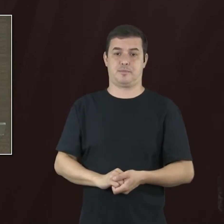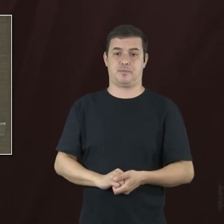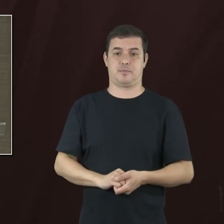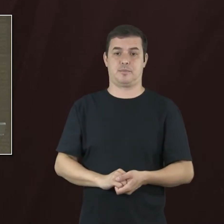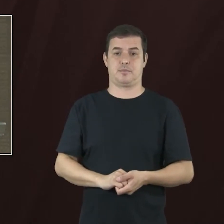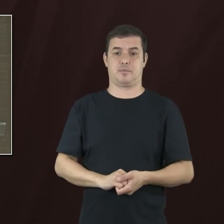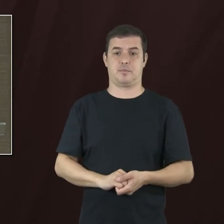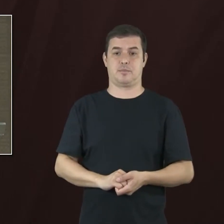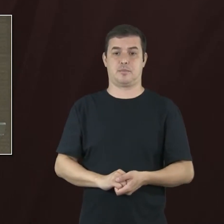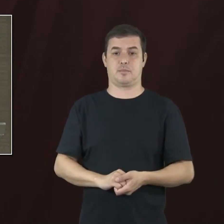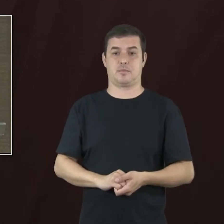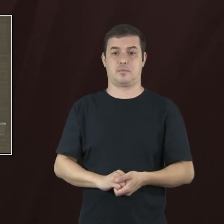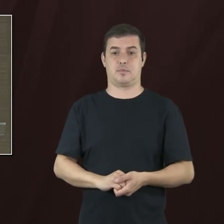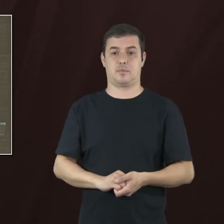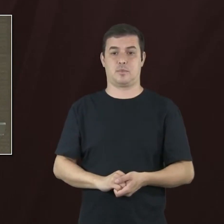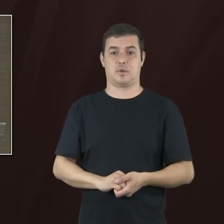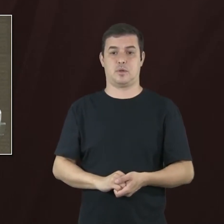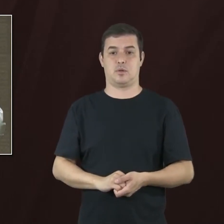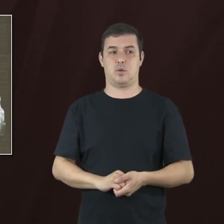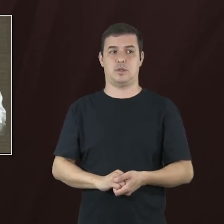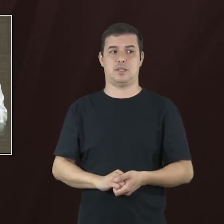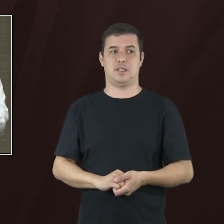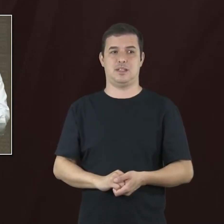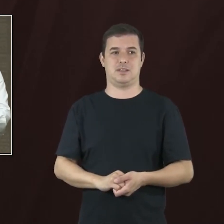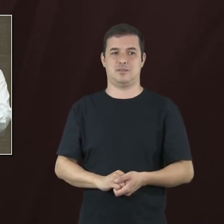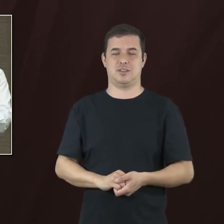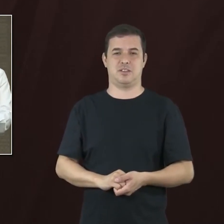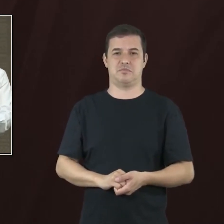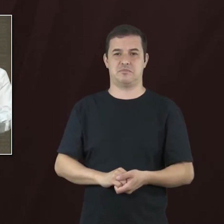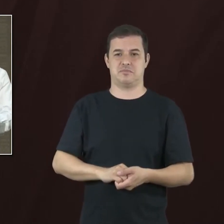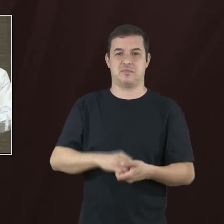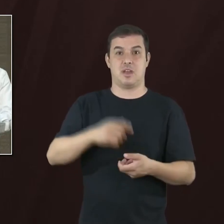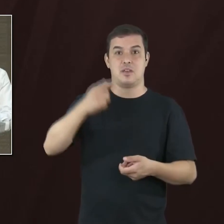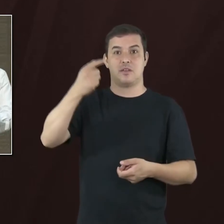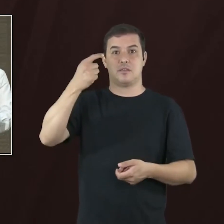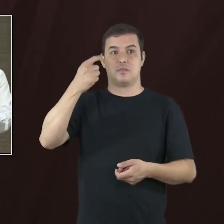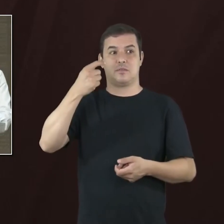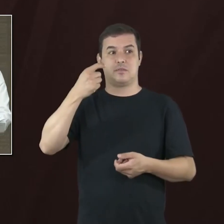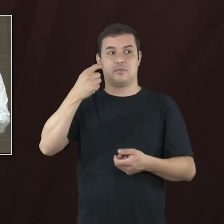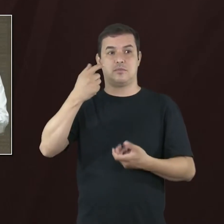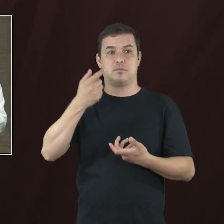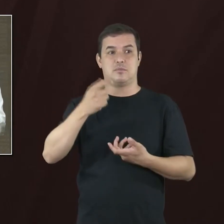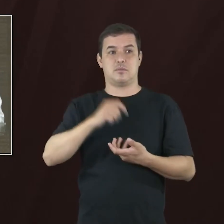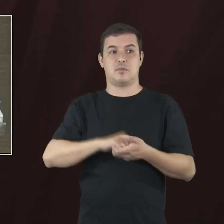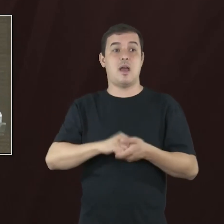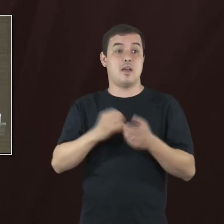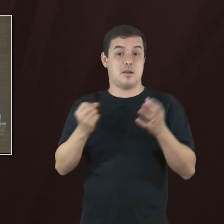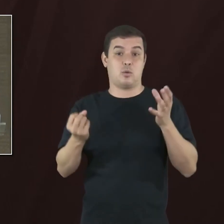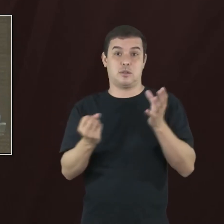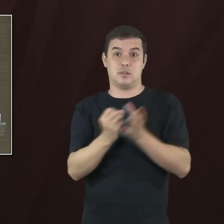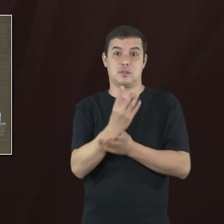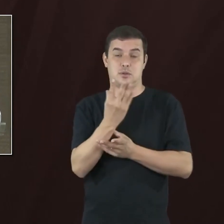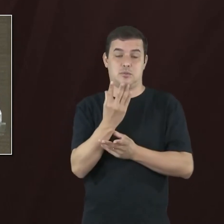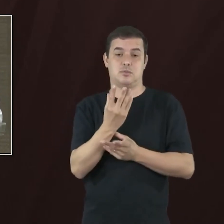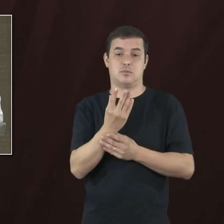coincidentemente, acredite em coincidência ou não, e em